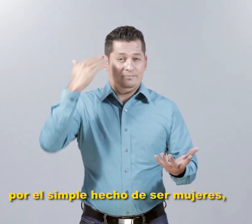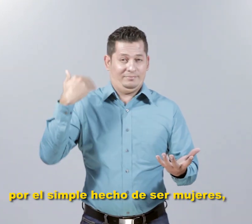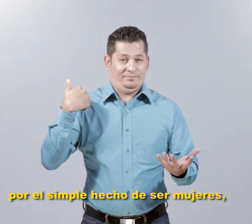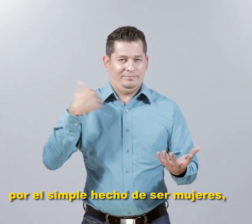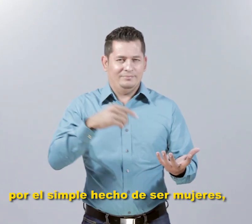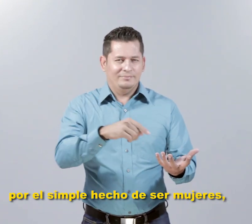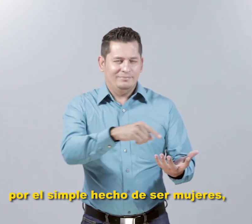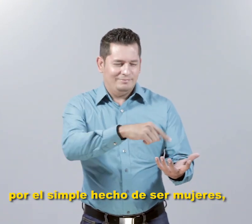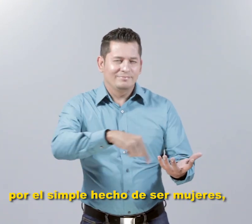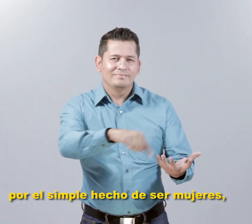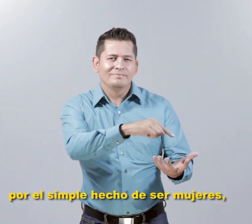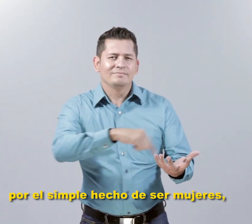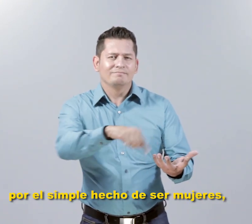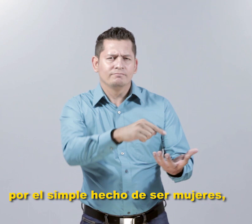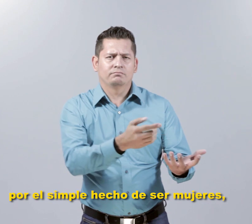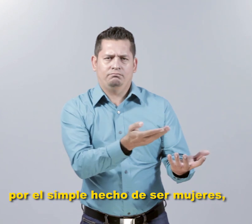por el simple hecho de ser mujeres,